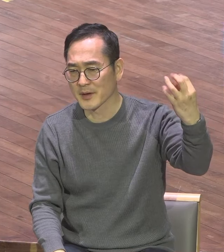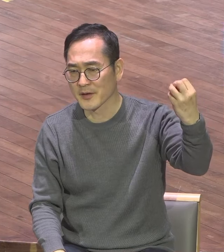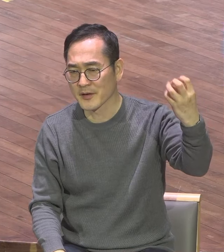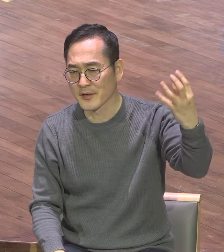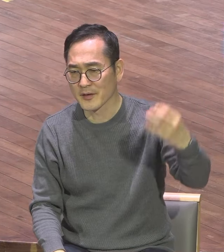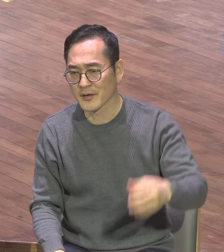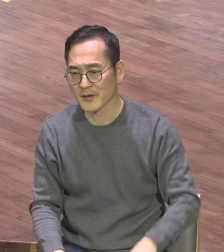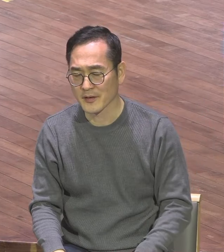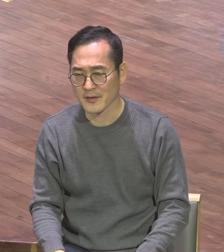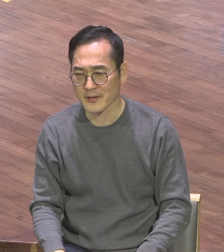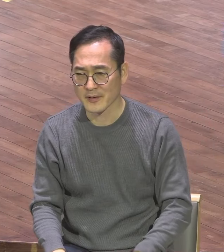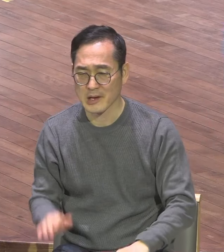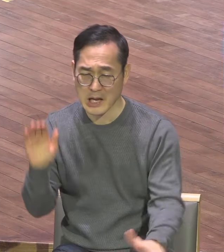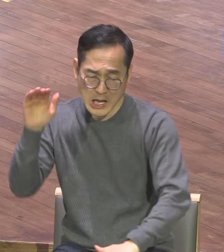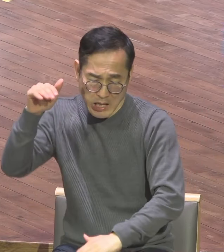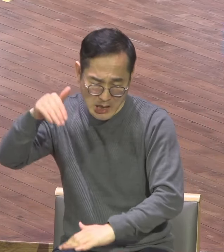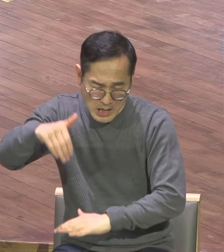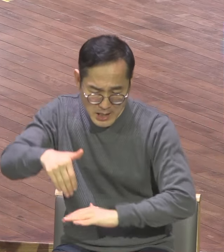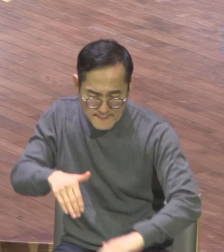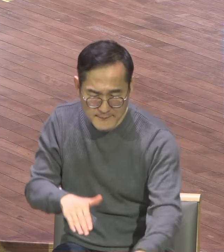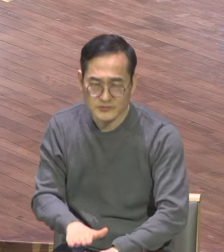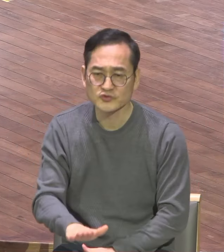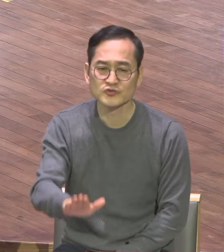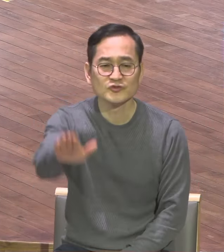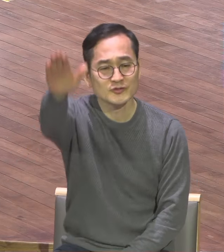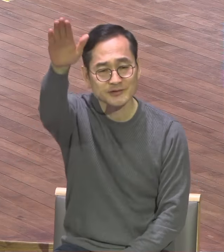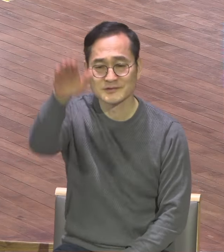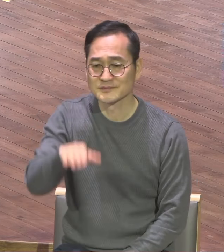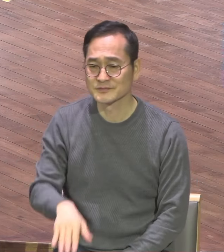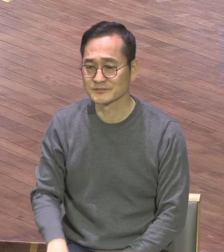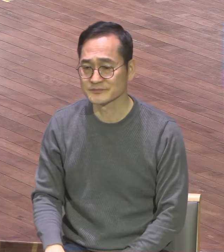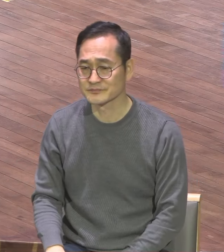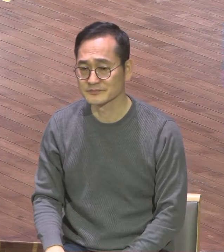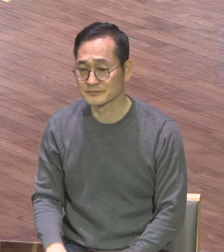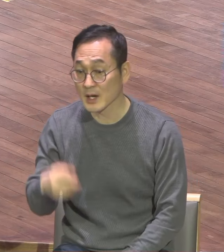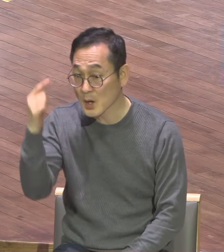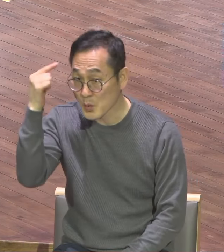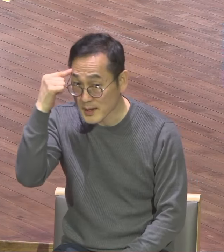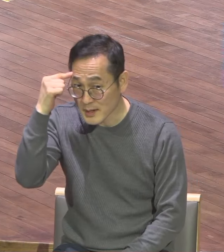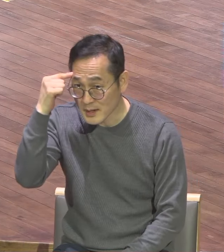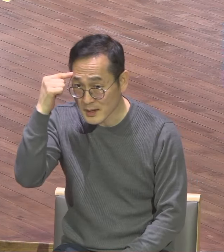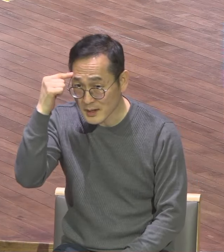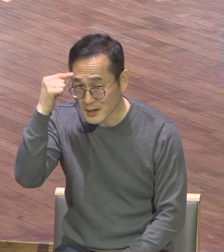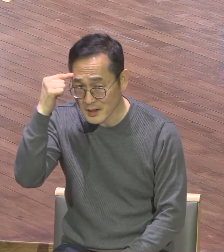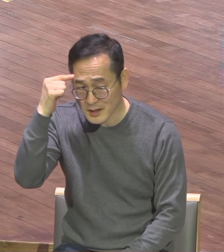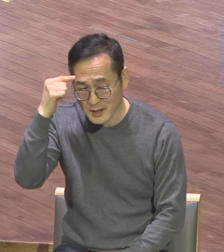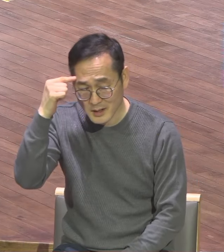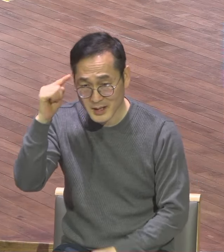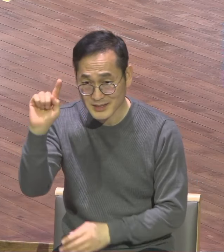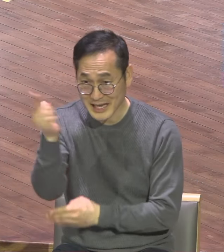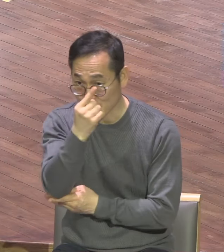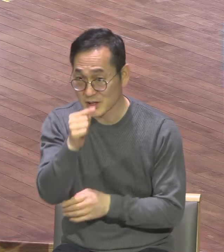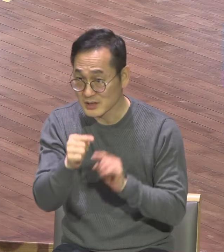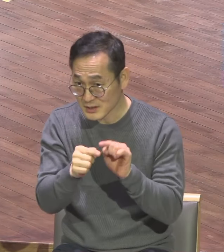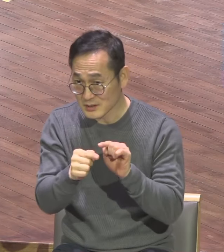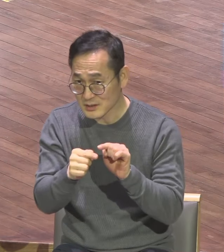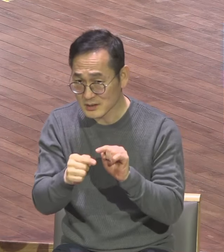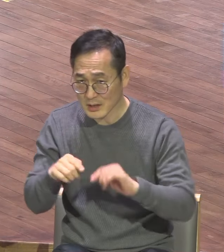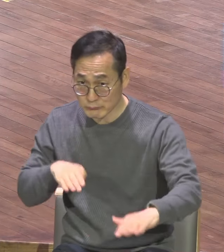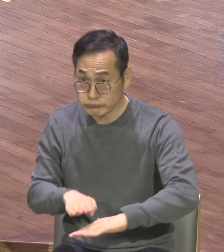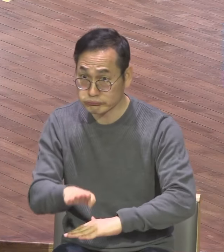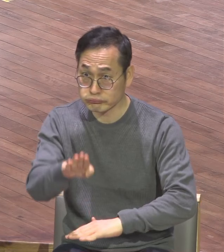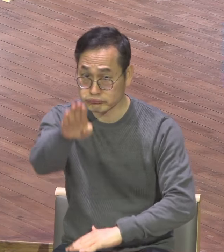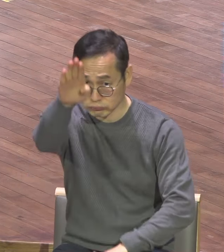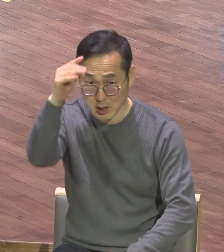삶을 살았습니다. 그 이유가 있습니다. 바로 다윗이 이 가진 감사 신앙